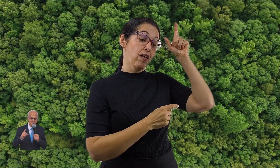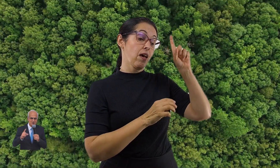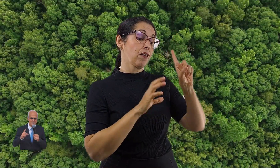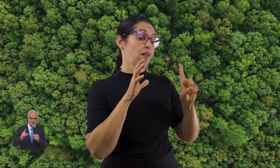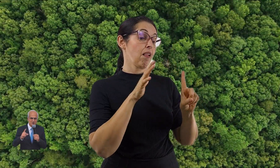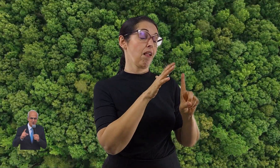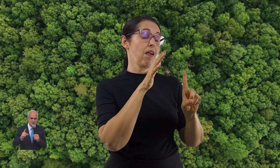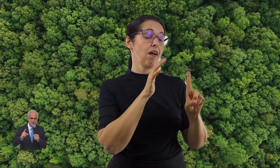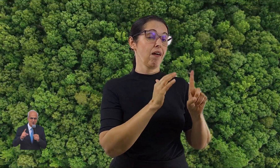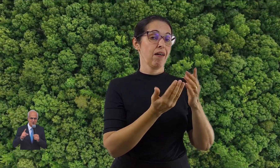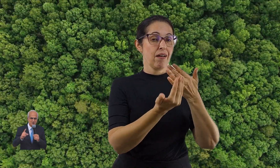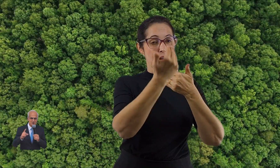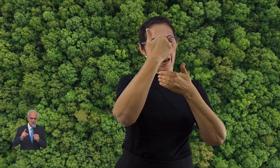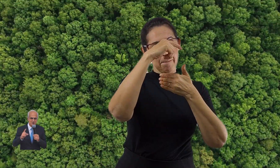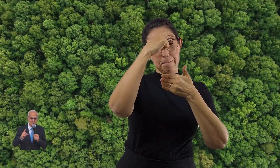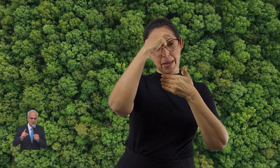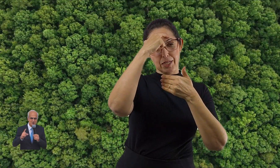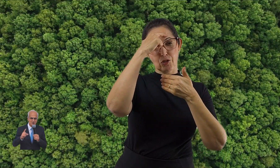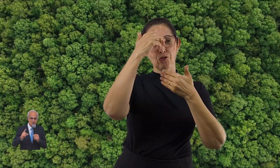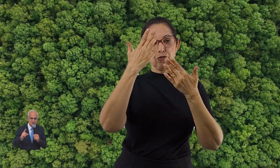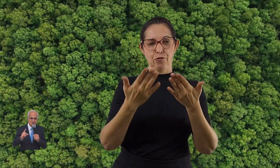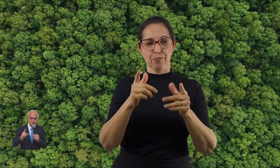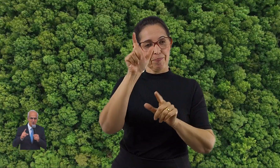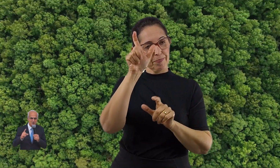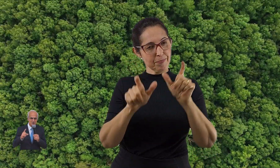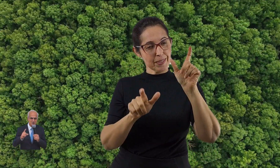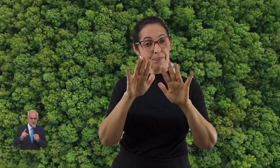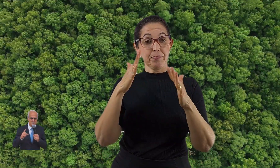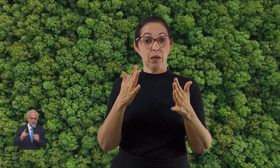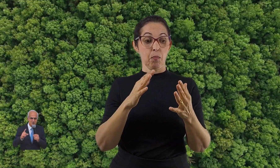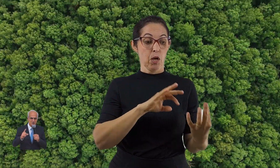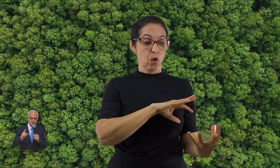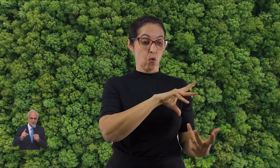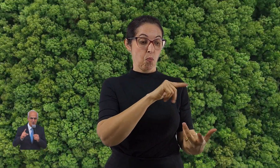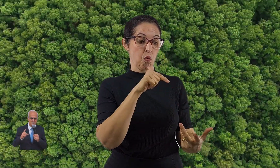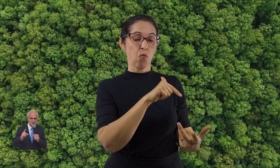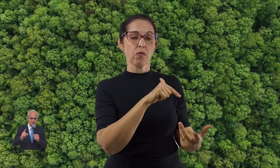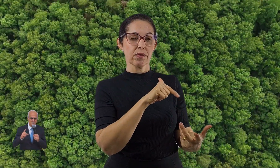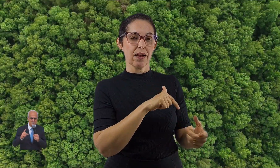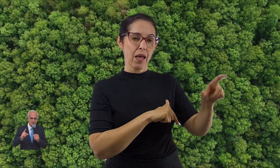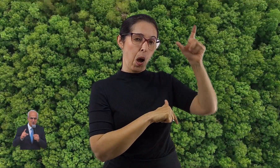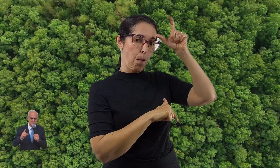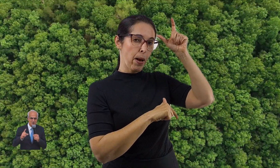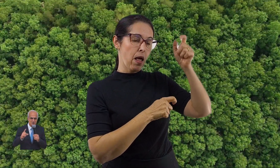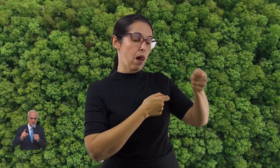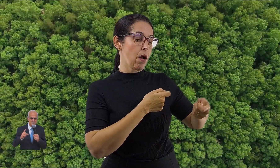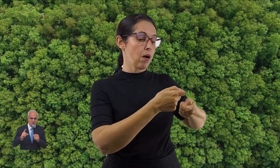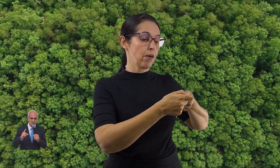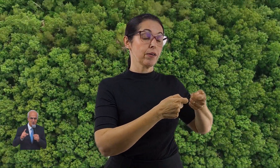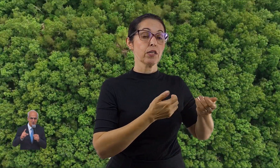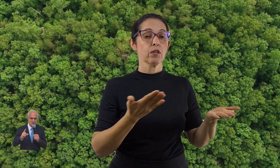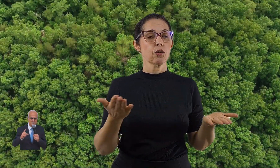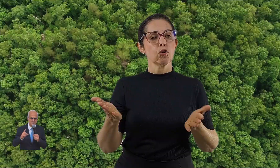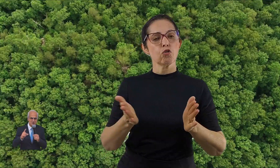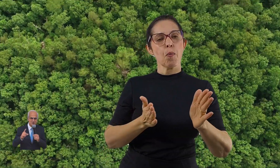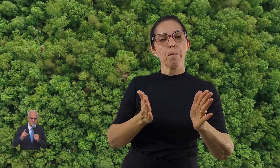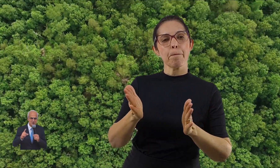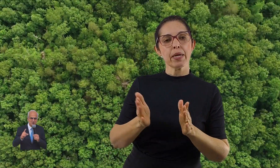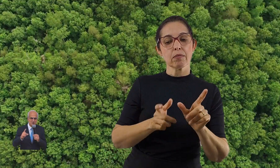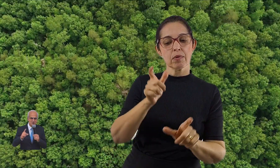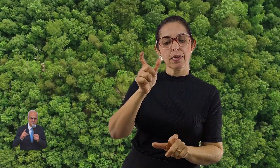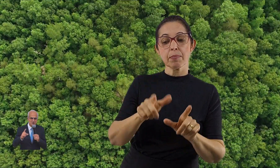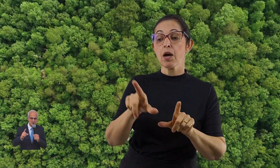vivemos num mundo que a Bíblia diz, o mundo está posto no maligno. Nós estamos vivendo a era dos falsos mestres. Os homens estão arrumando